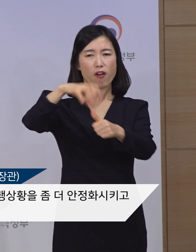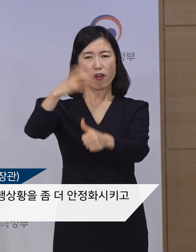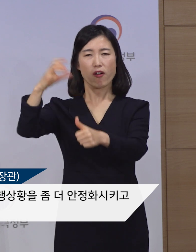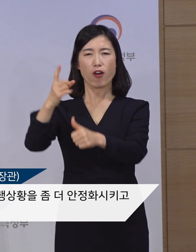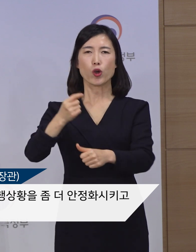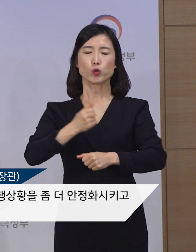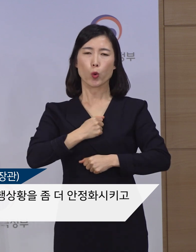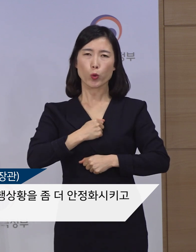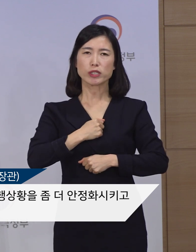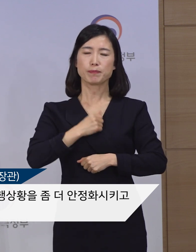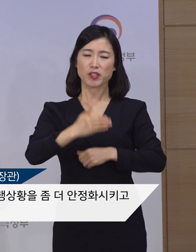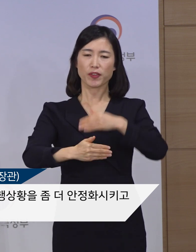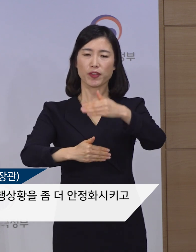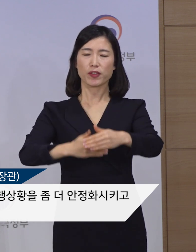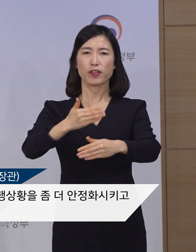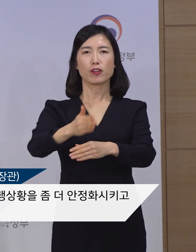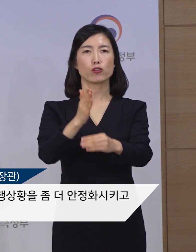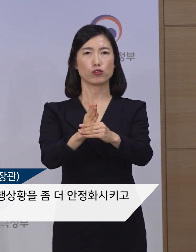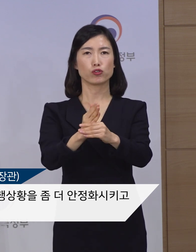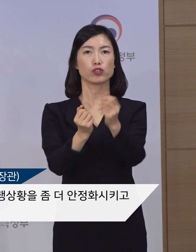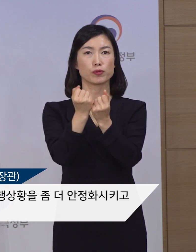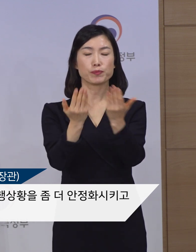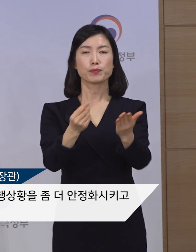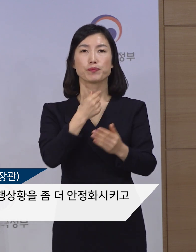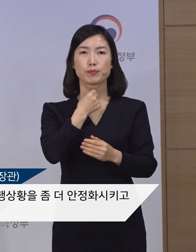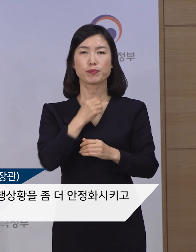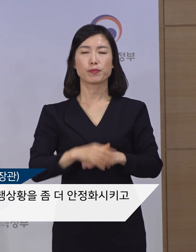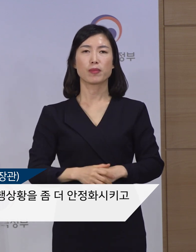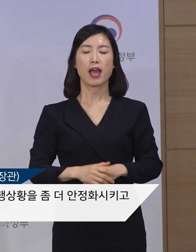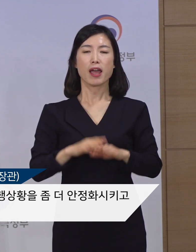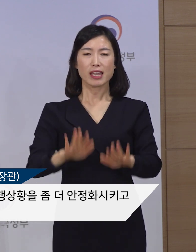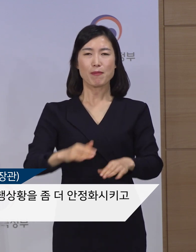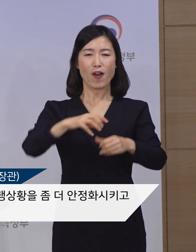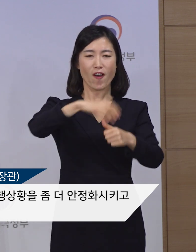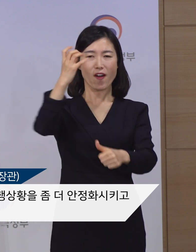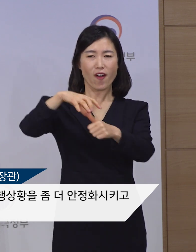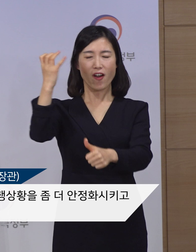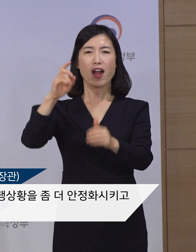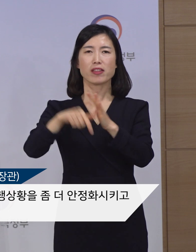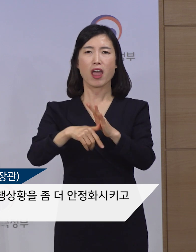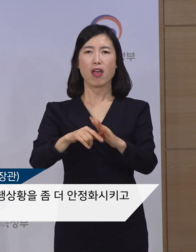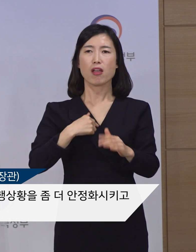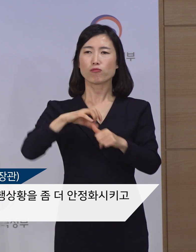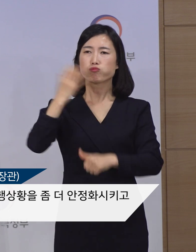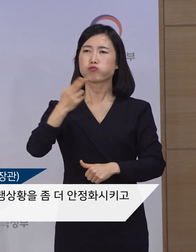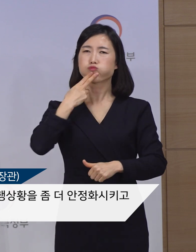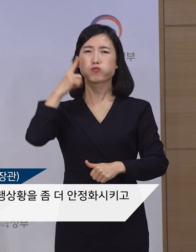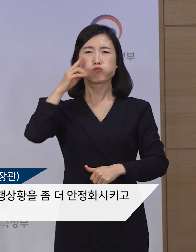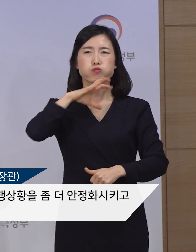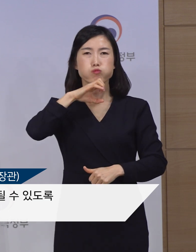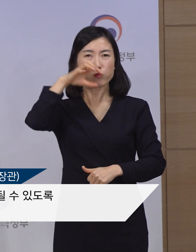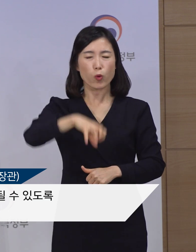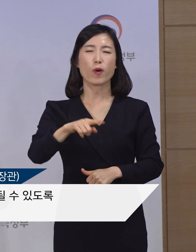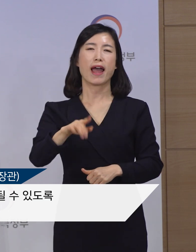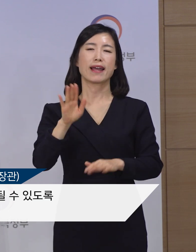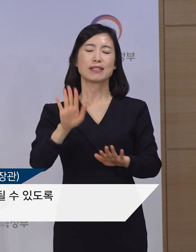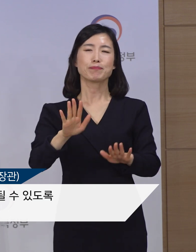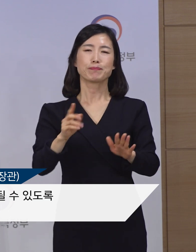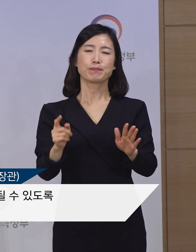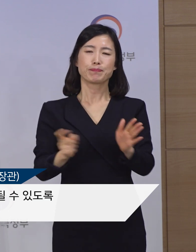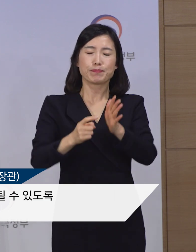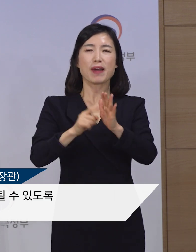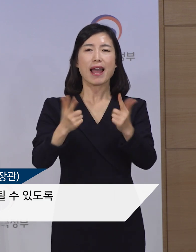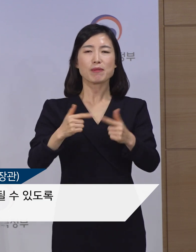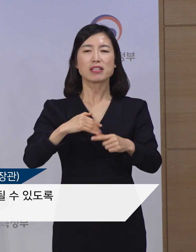업종에 대해서는 유행 상황을 좀 더 안정화시키고 단계적으로 방역 조치를 완화해 나갈 것입니다. 조금만 더